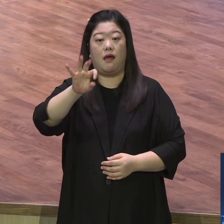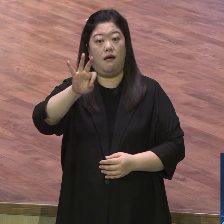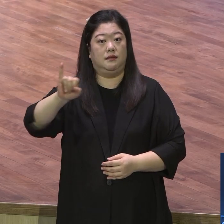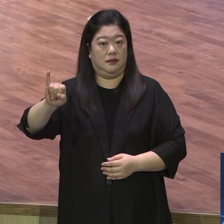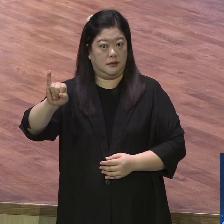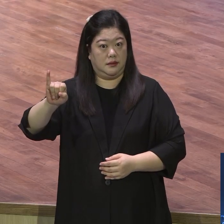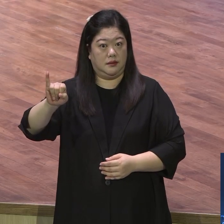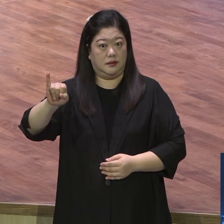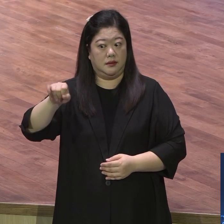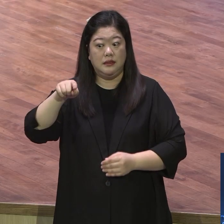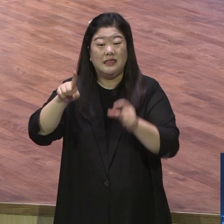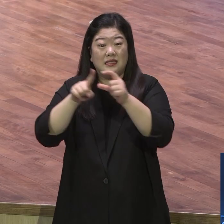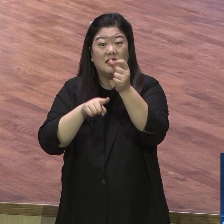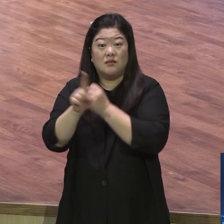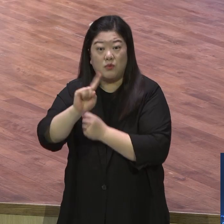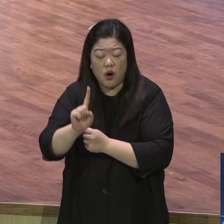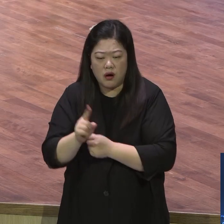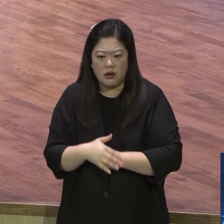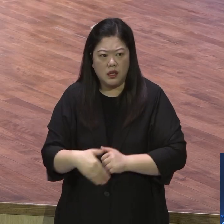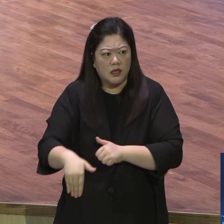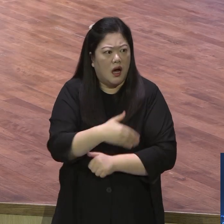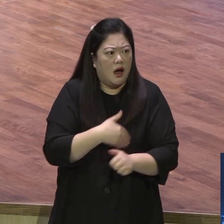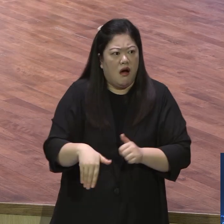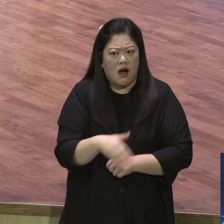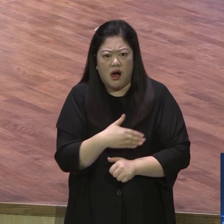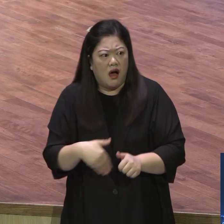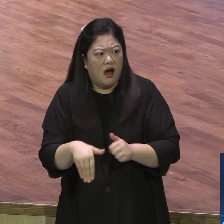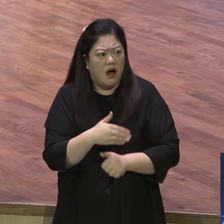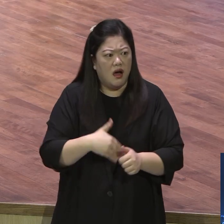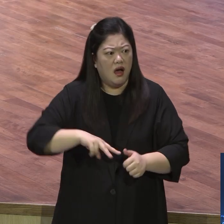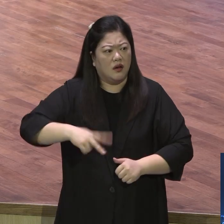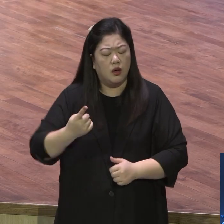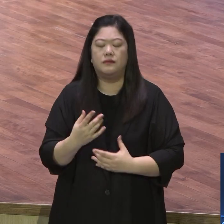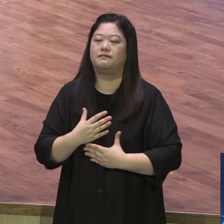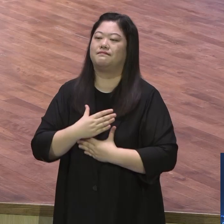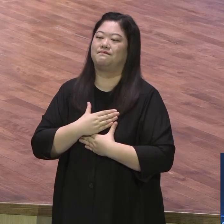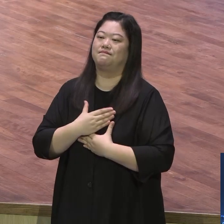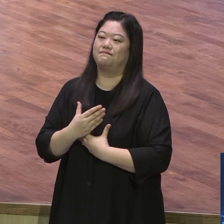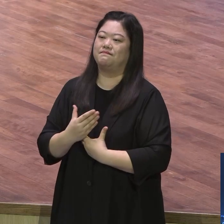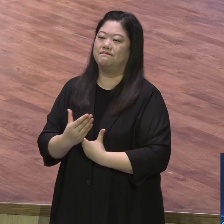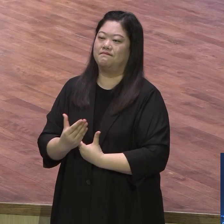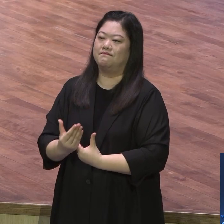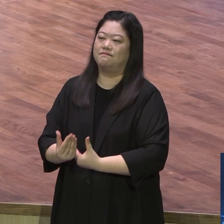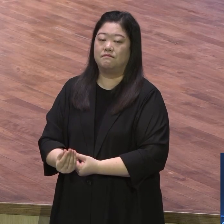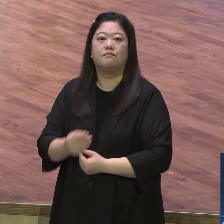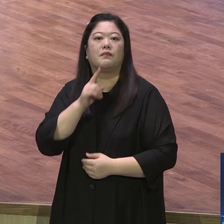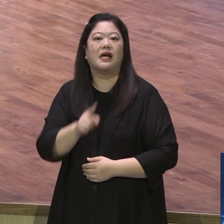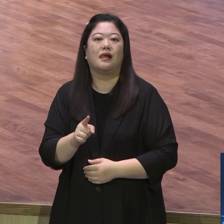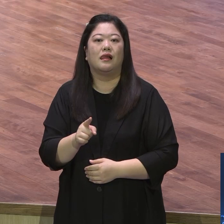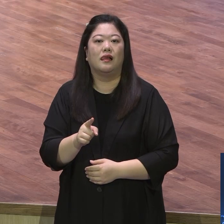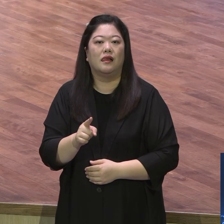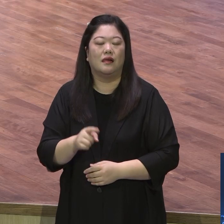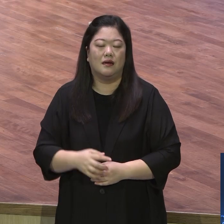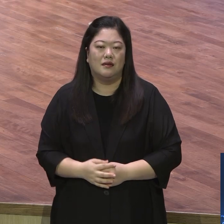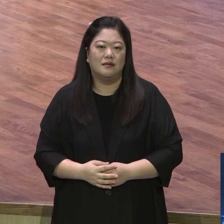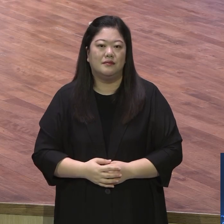두려워하지 말고 용기를 내라, 자신감을 가져라, 기뻐하라 그런 의미예요 다르세이